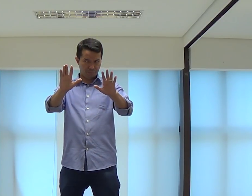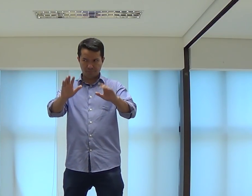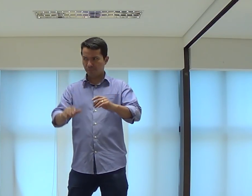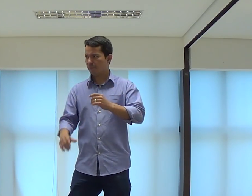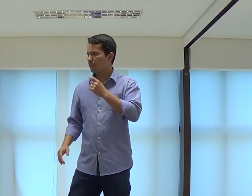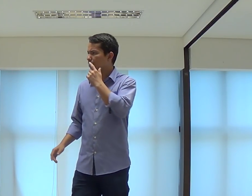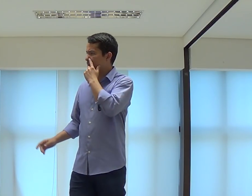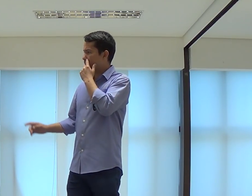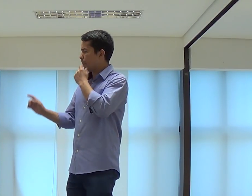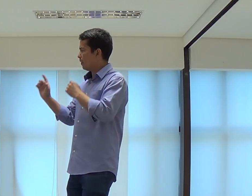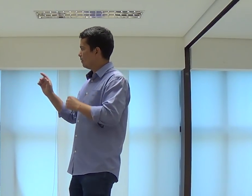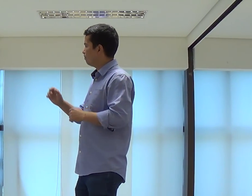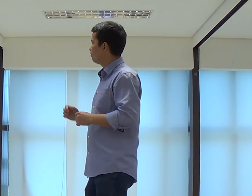Mas por quê? Olha lá.